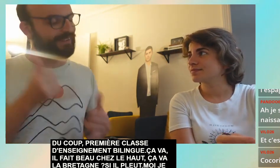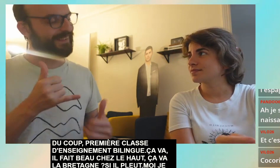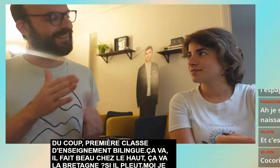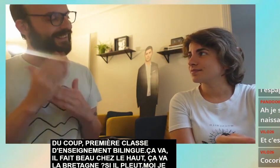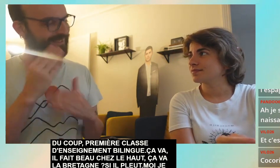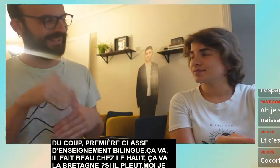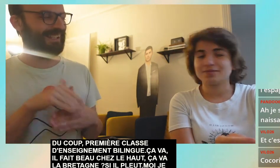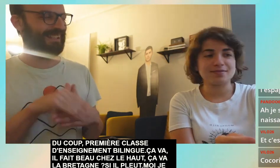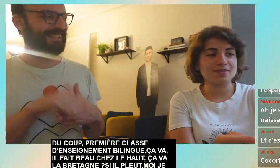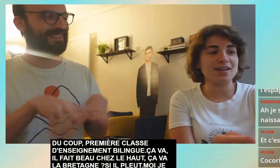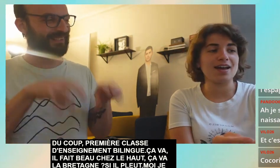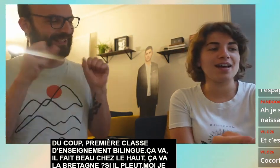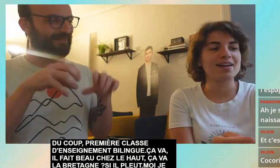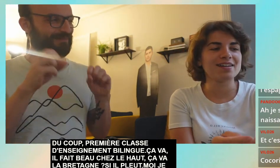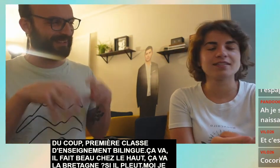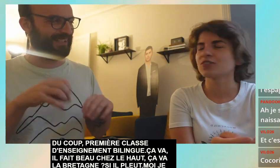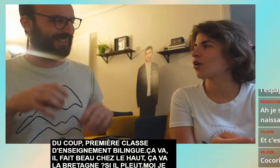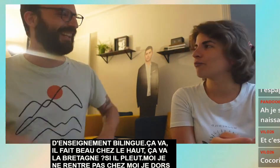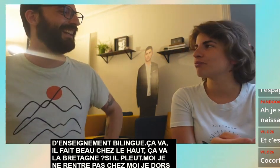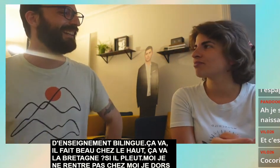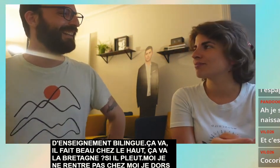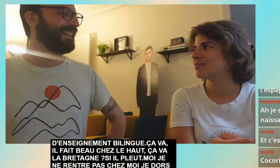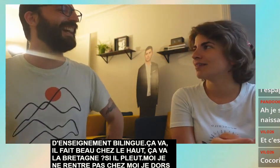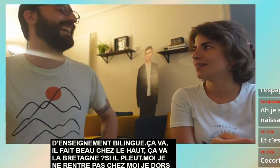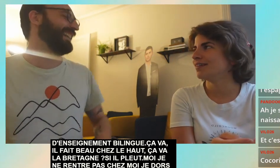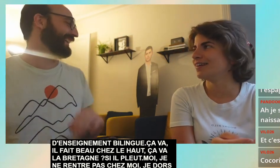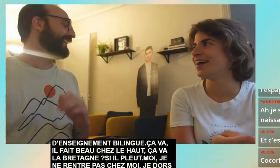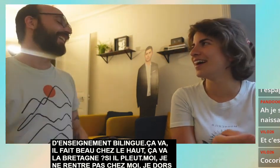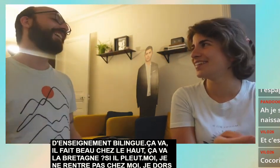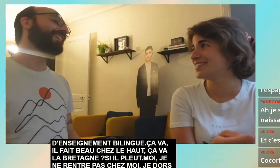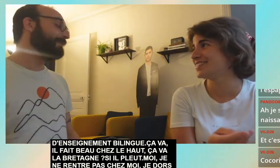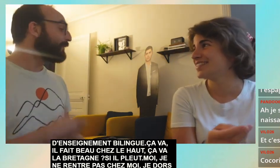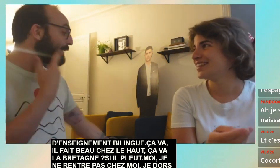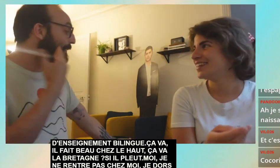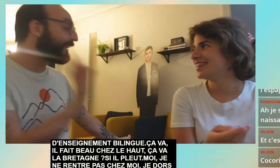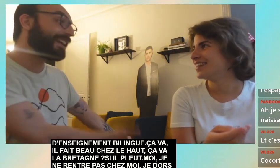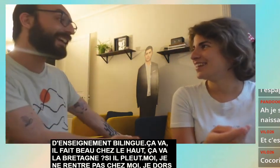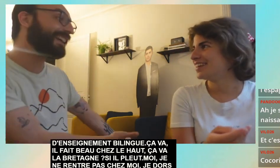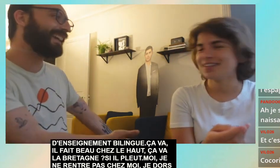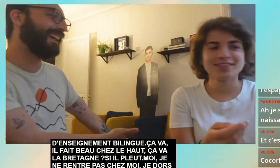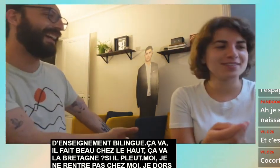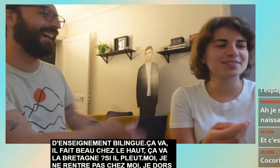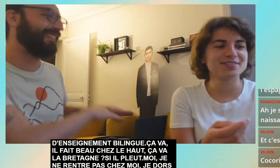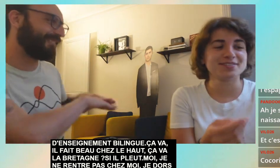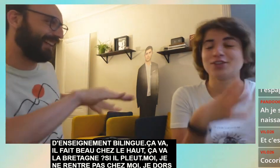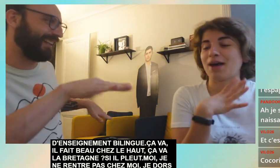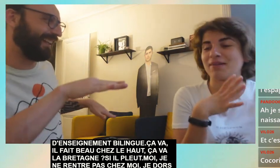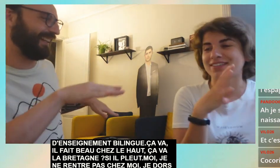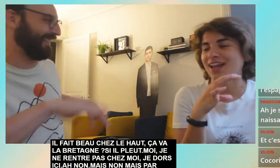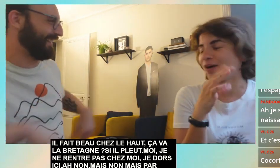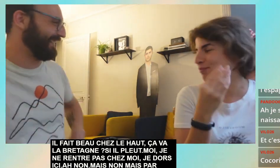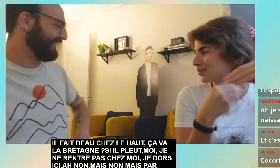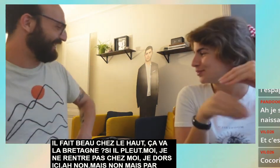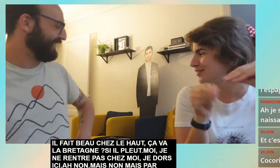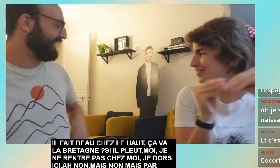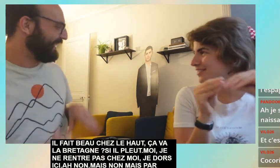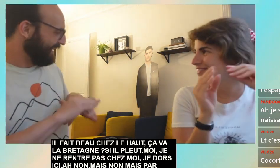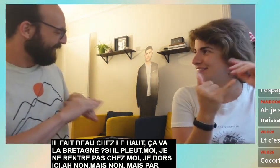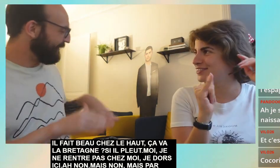ici. Non. Mais non, mais par terre. La matière. Par